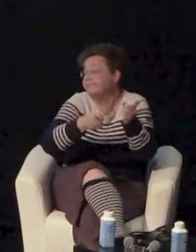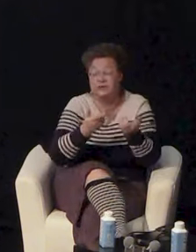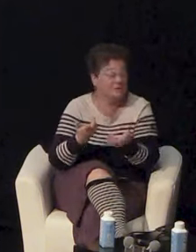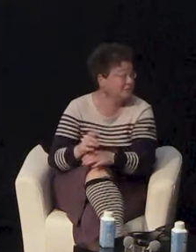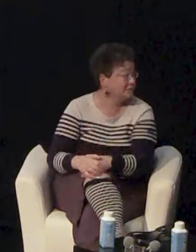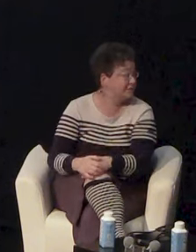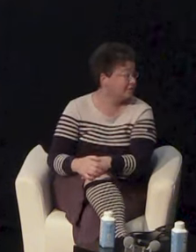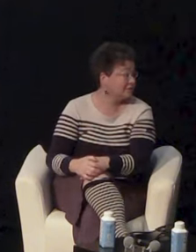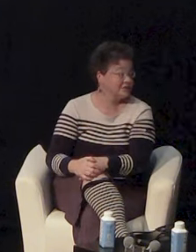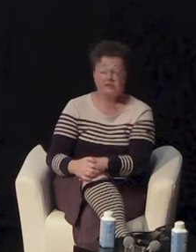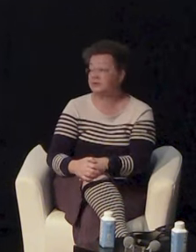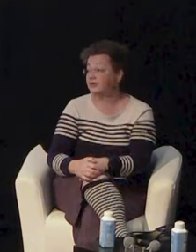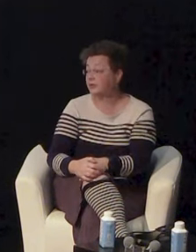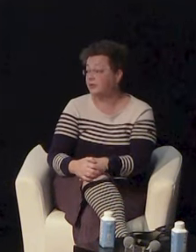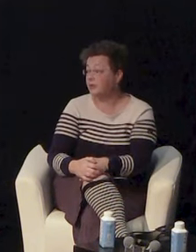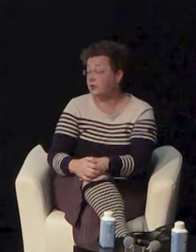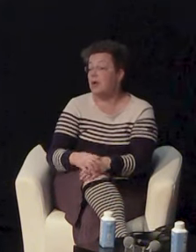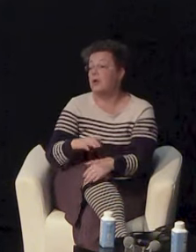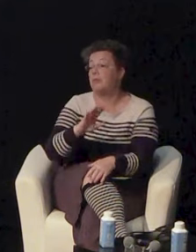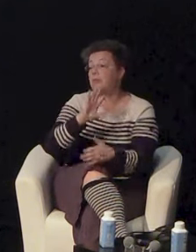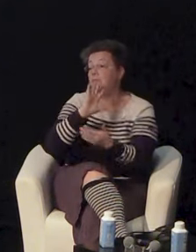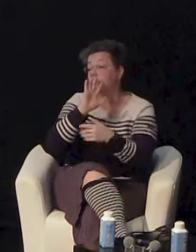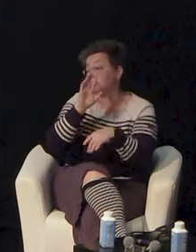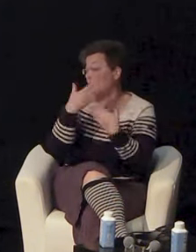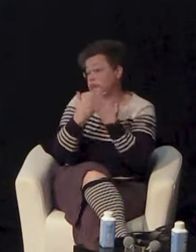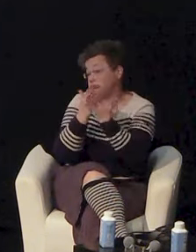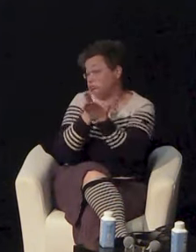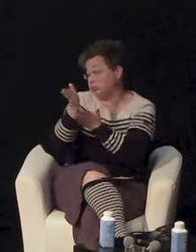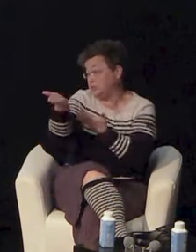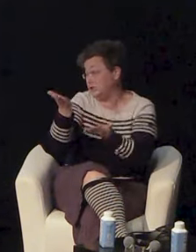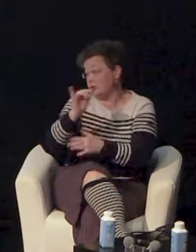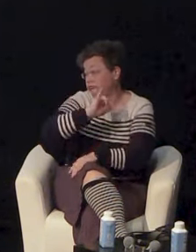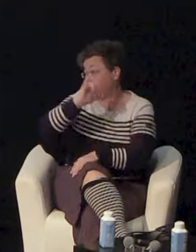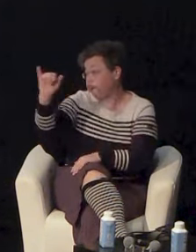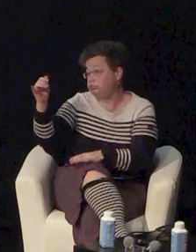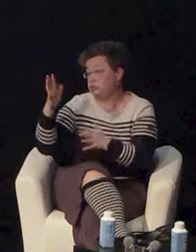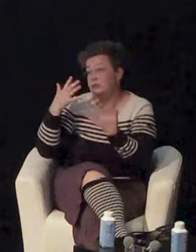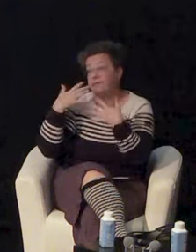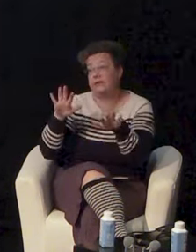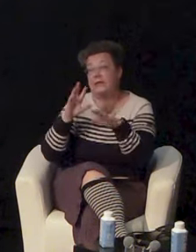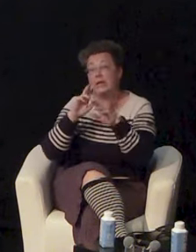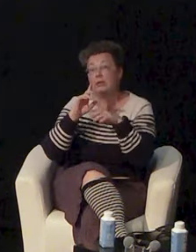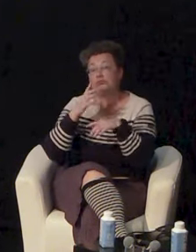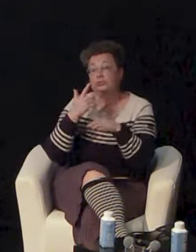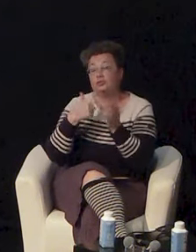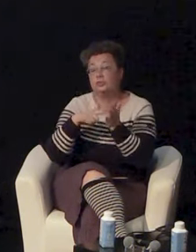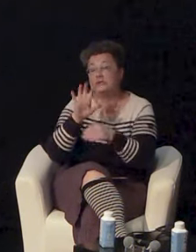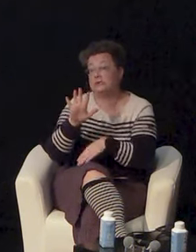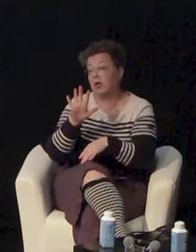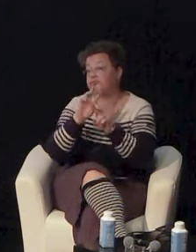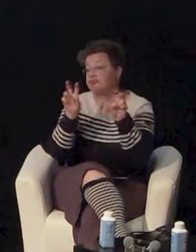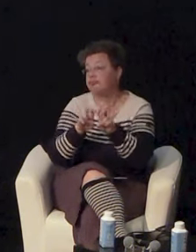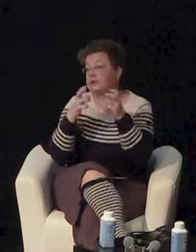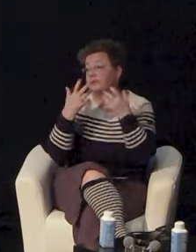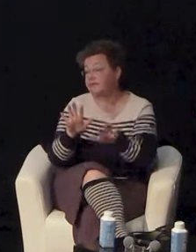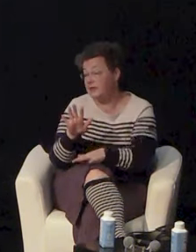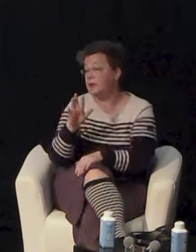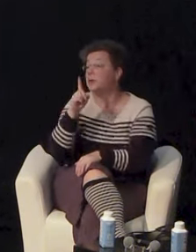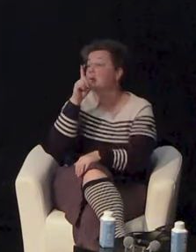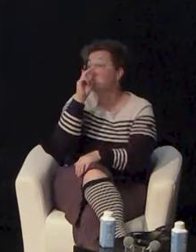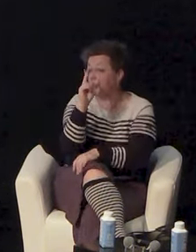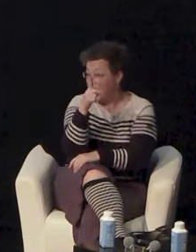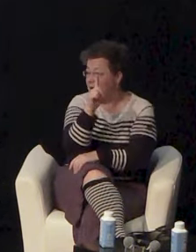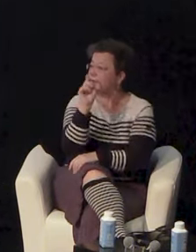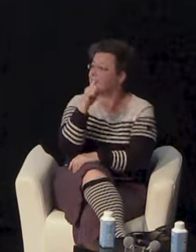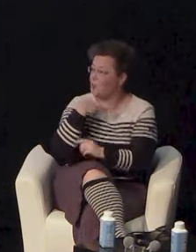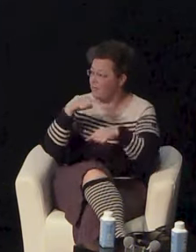me motivant à accéder à tout ça. Voilà, mon parcours d'études. Et j'ai terminé en 2005, j'ai